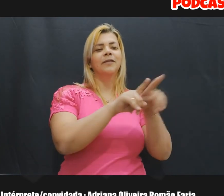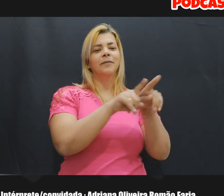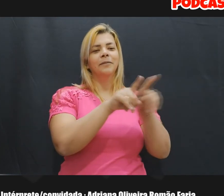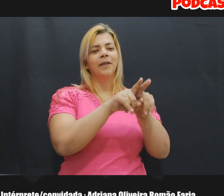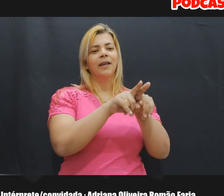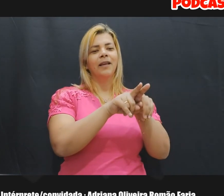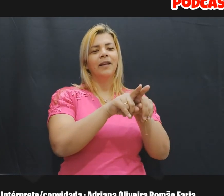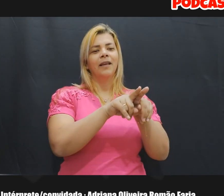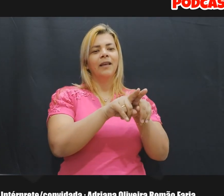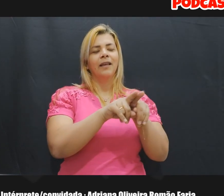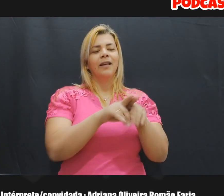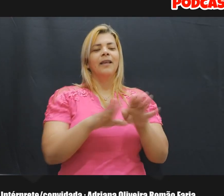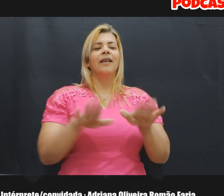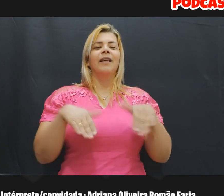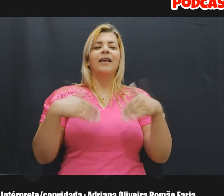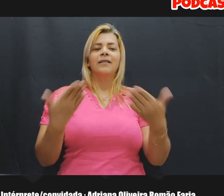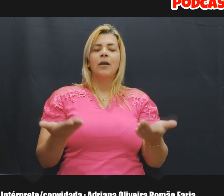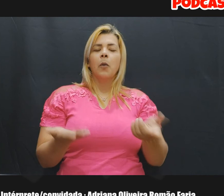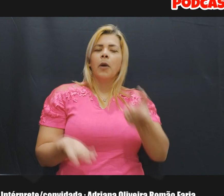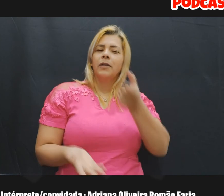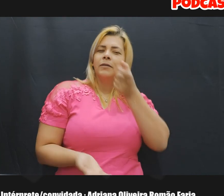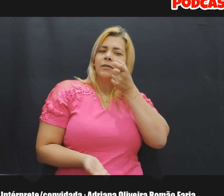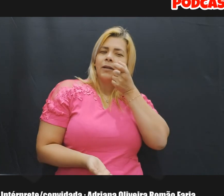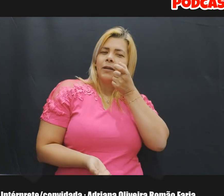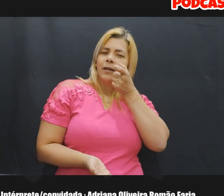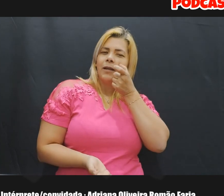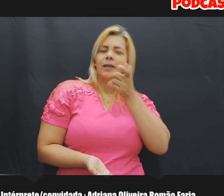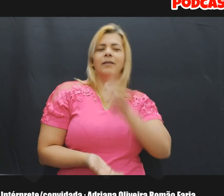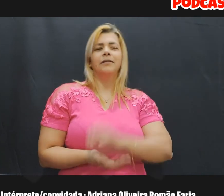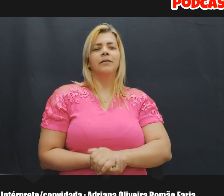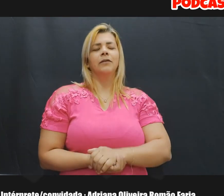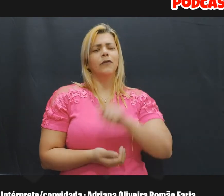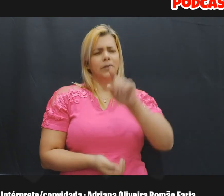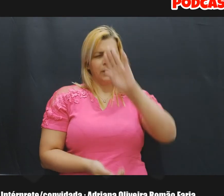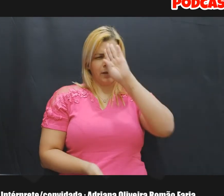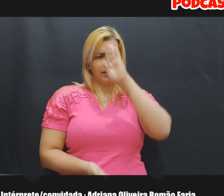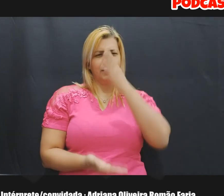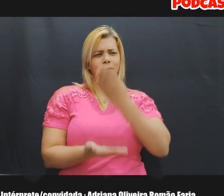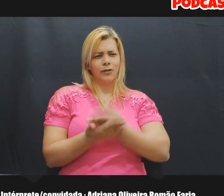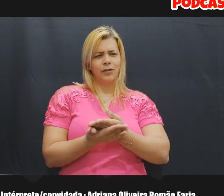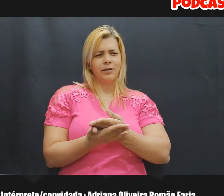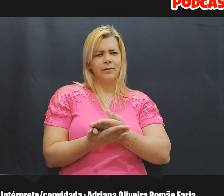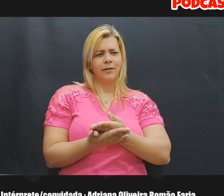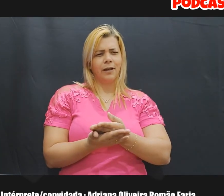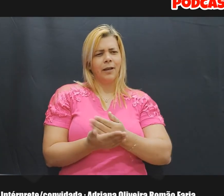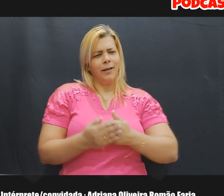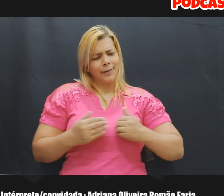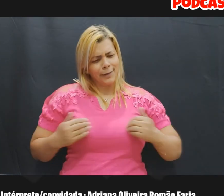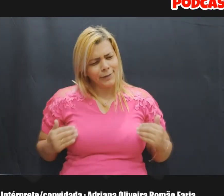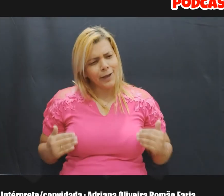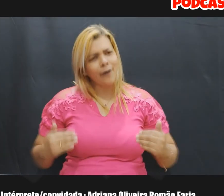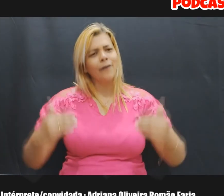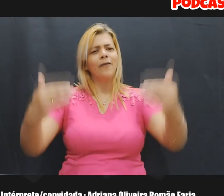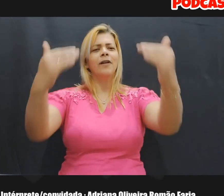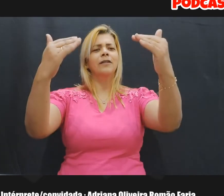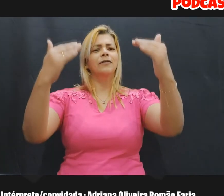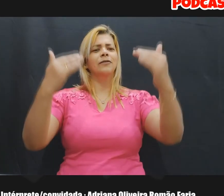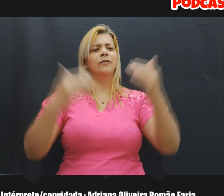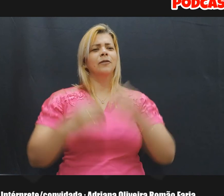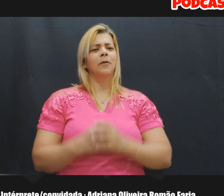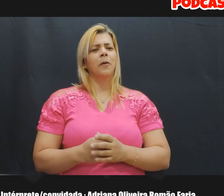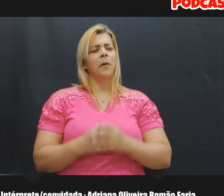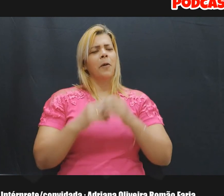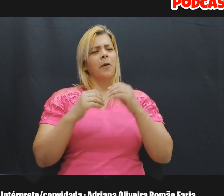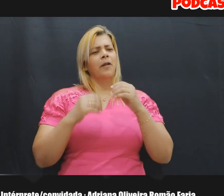relação à qualificação, com relação a interesse, a senhora crê que esse processo de avanço passa pelo interesse, passa